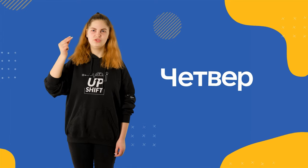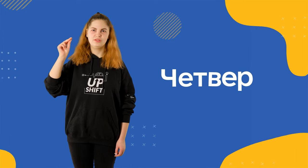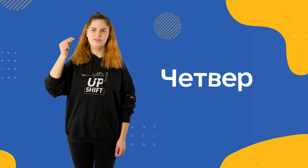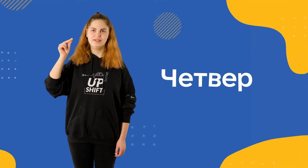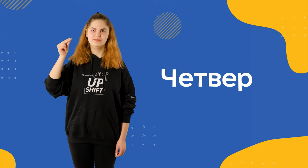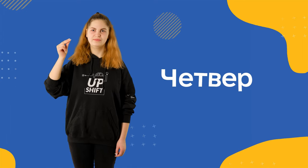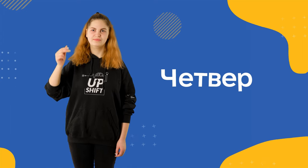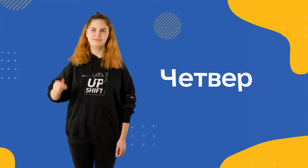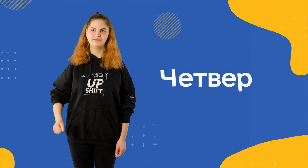Четвер.